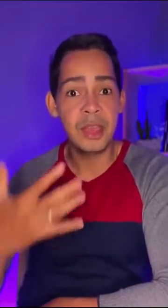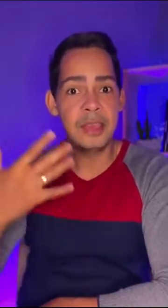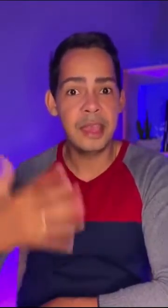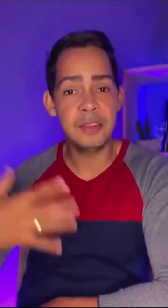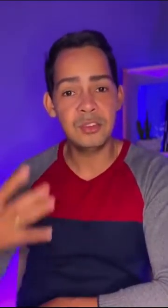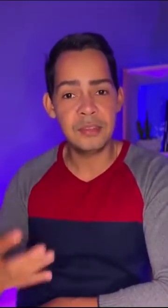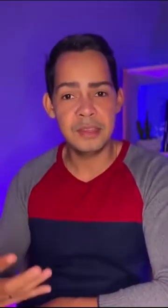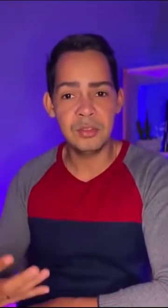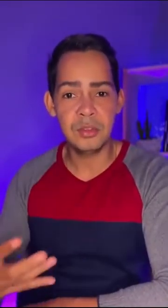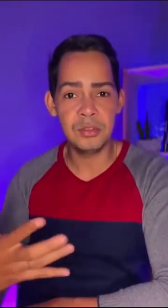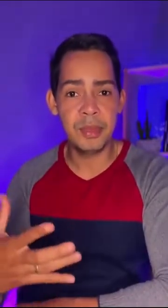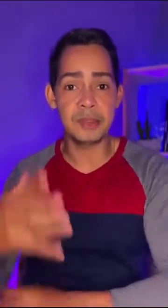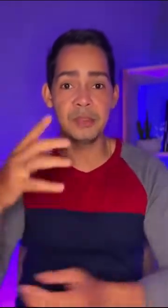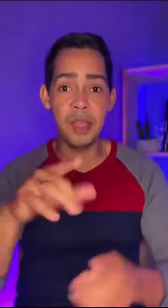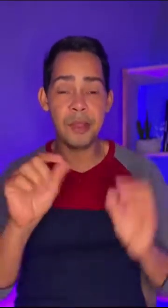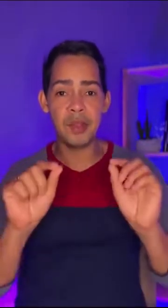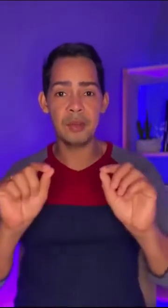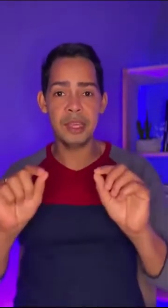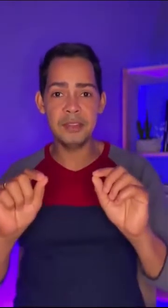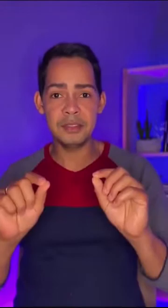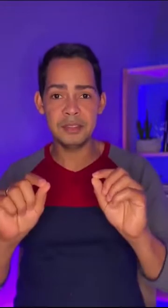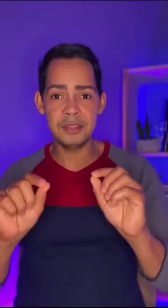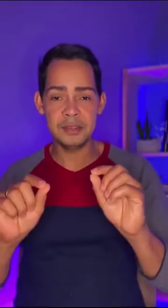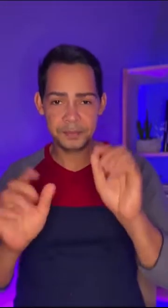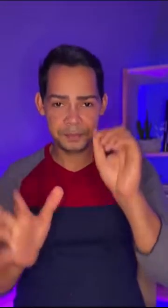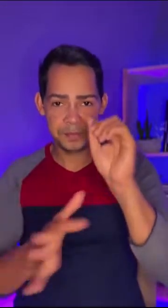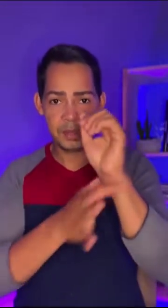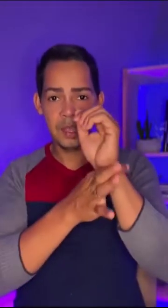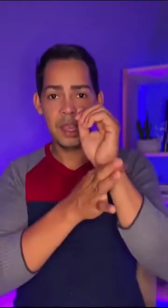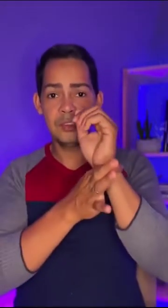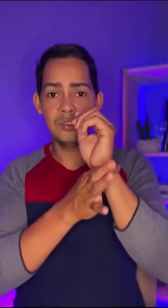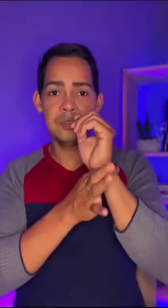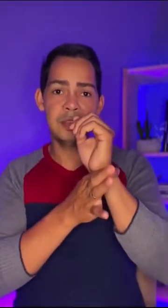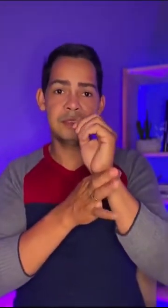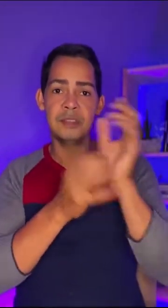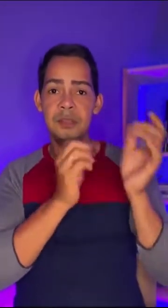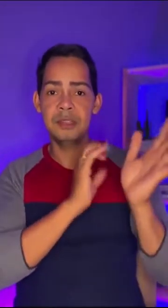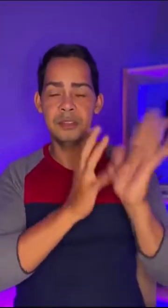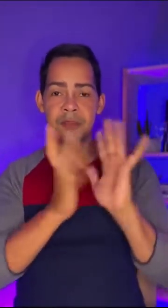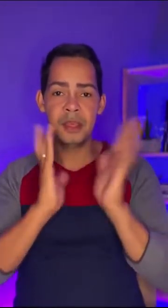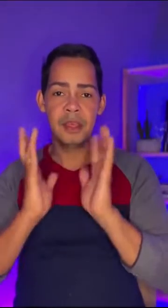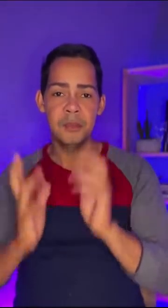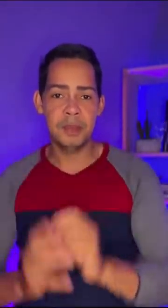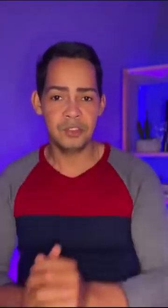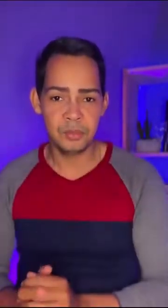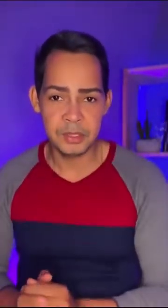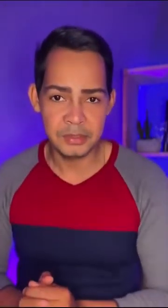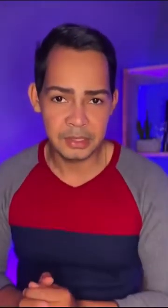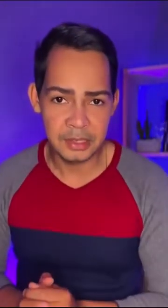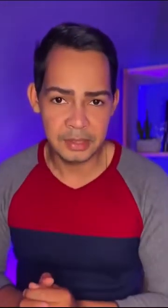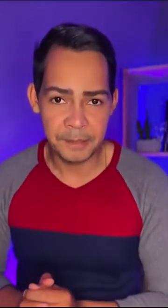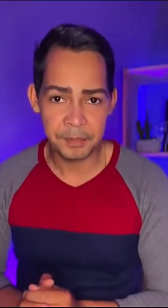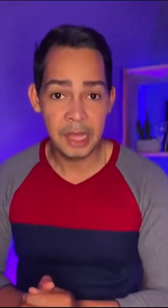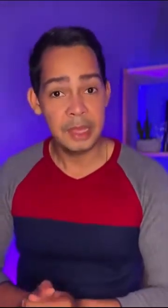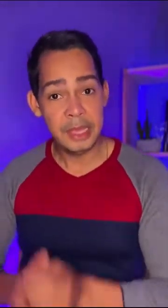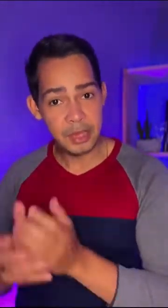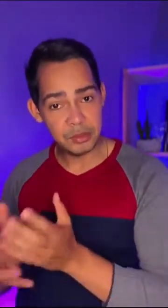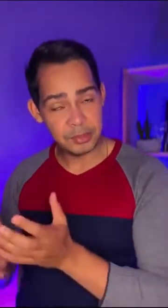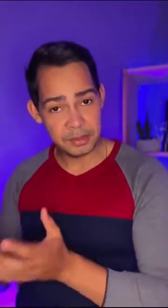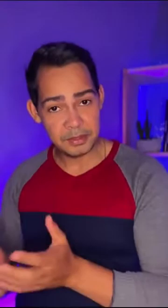E aí a gente valida o nosso método. E aí o que acontece? A gente consegue segurança para a gente poder sinalizar. E aí você